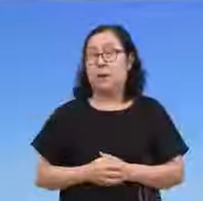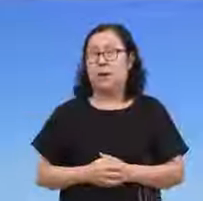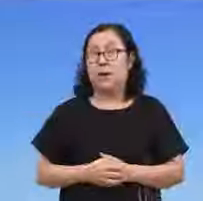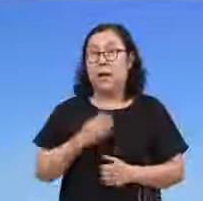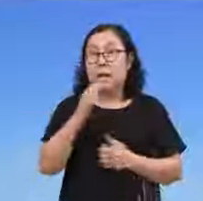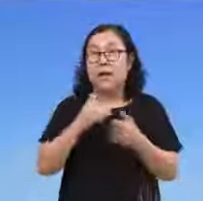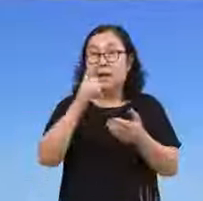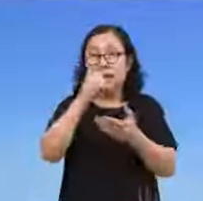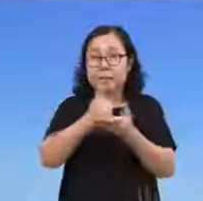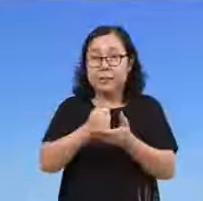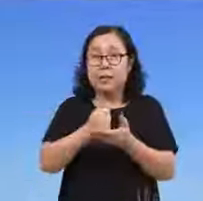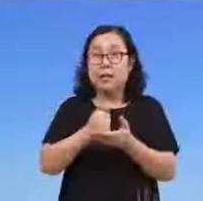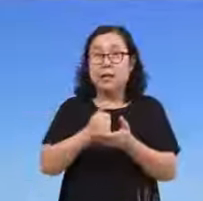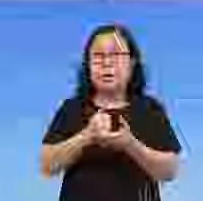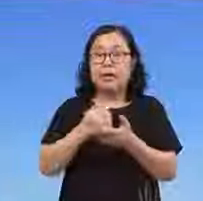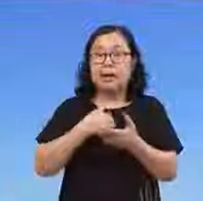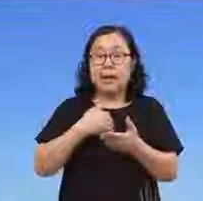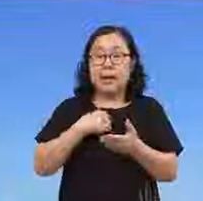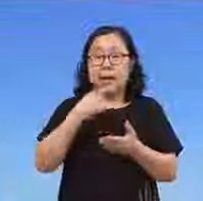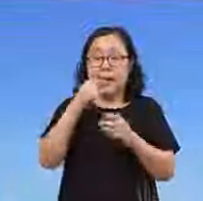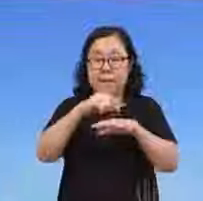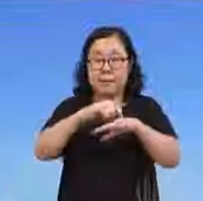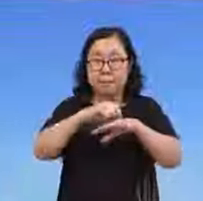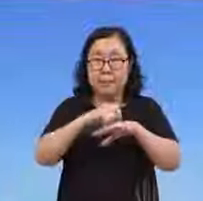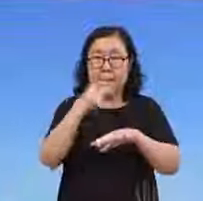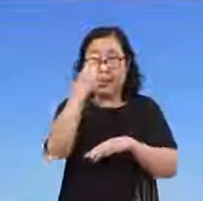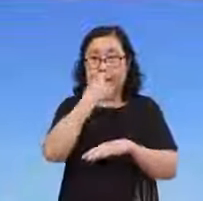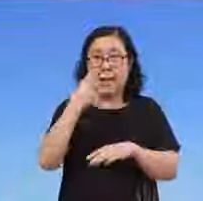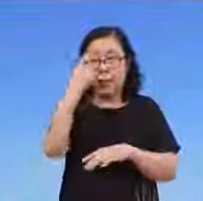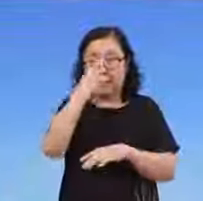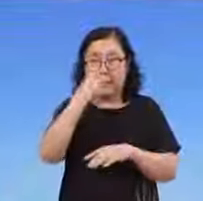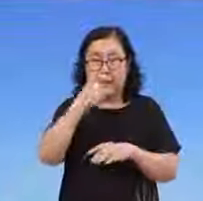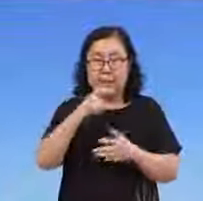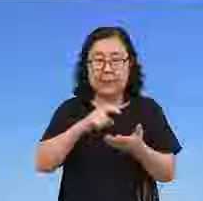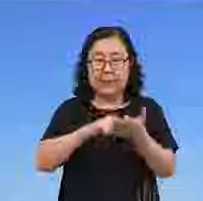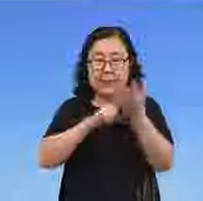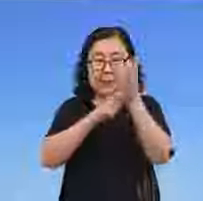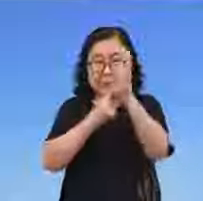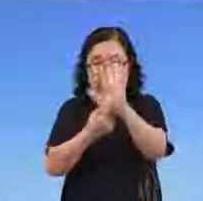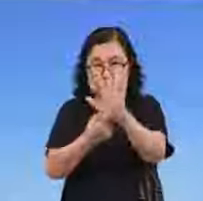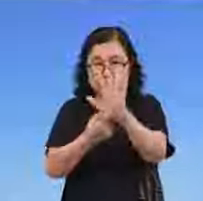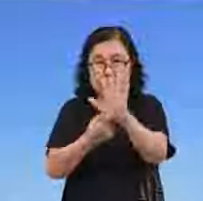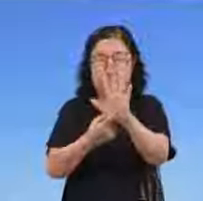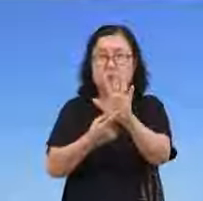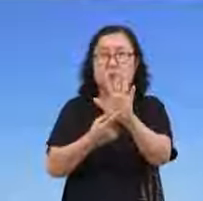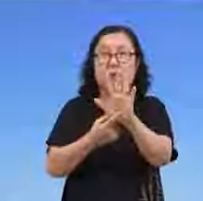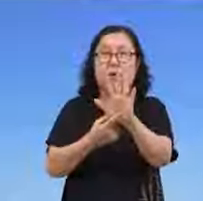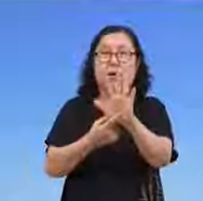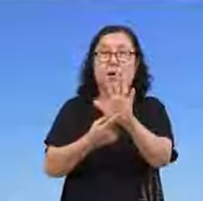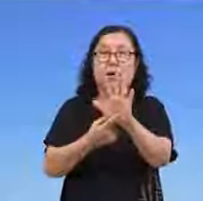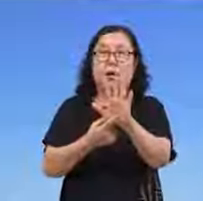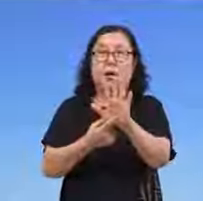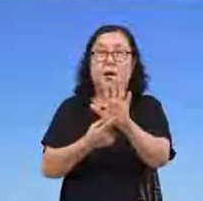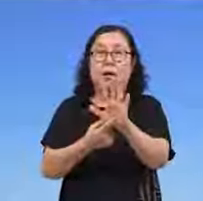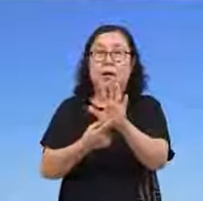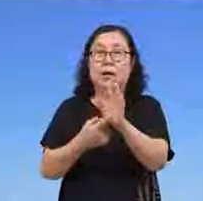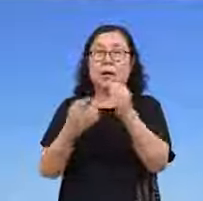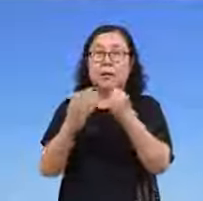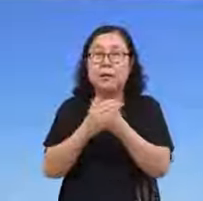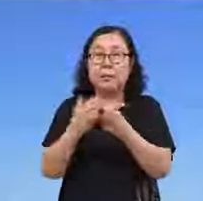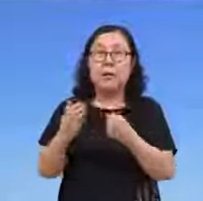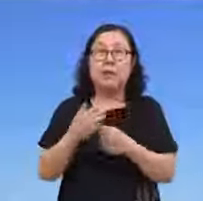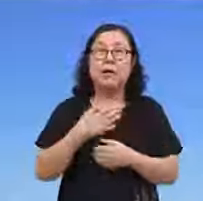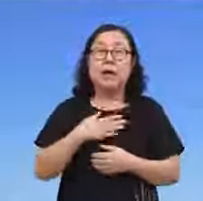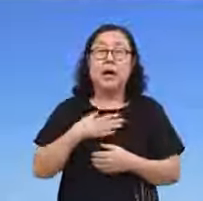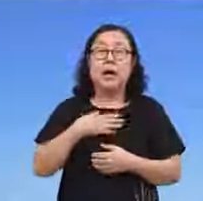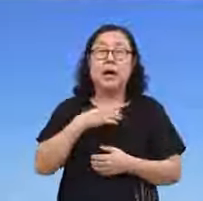하나님은 저의 그 민낯을 다 드러내 보여주심으로 말미암아 그것이 저에게 얼마나 큰 영향을